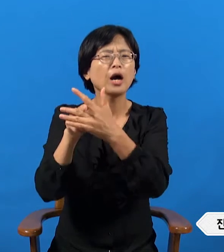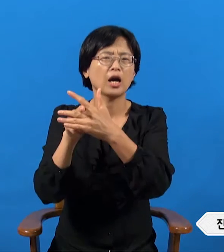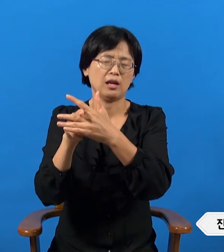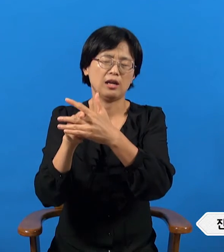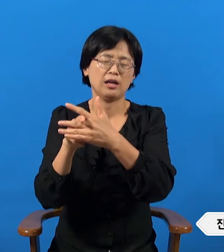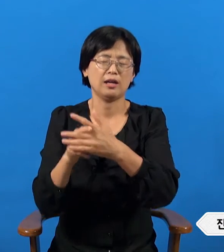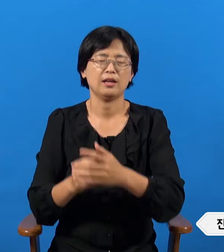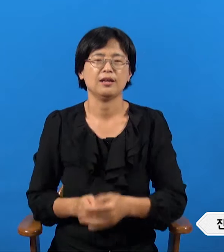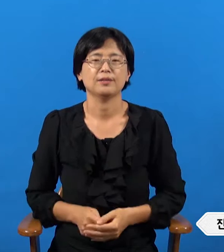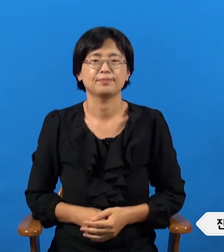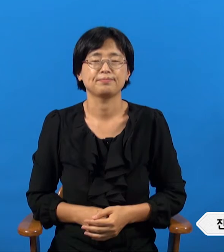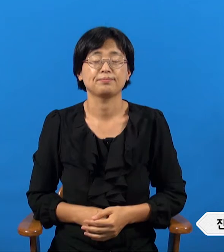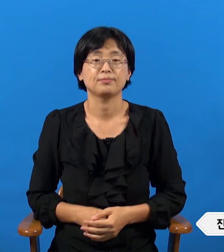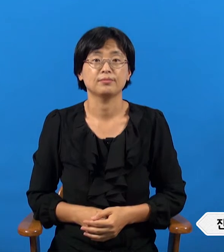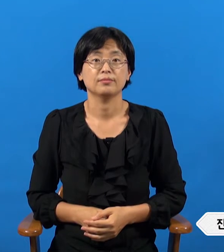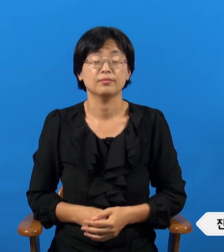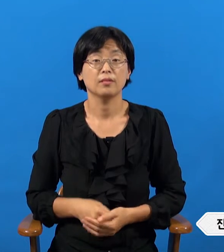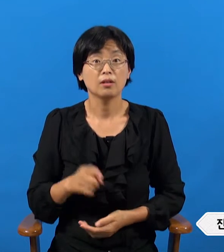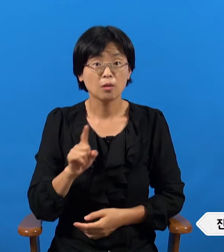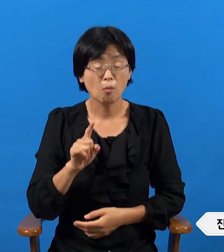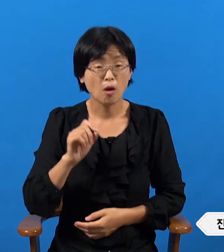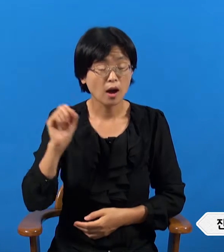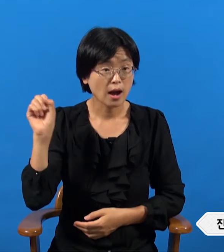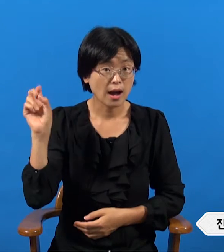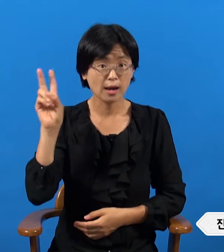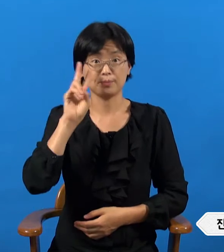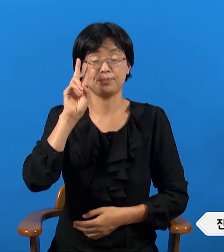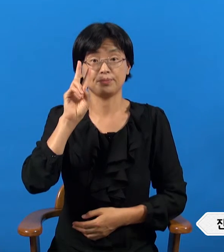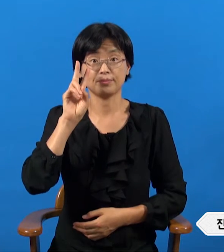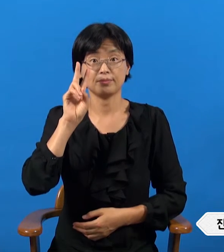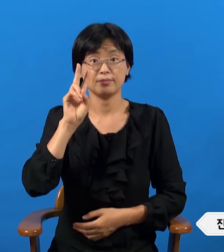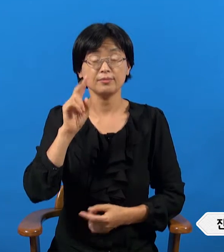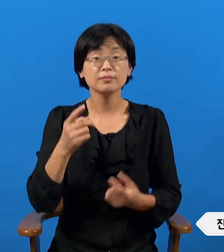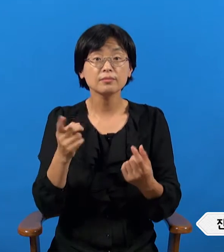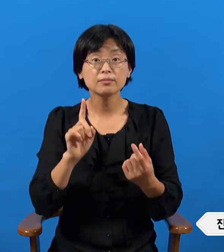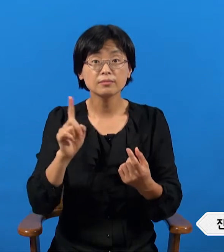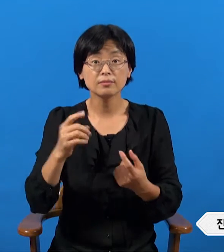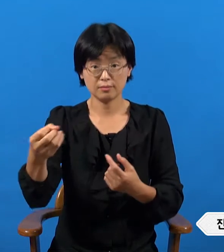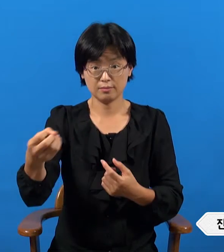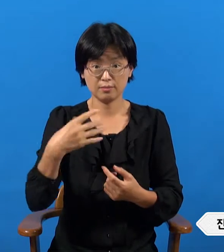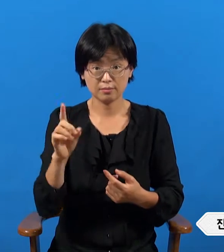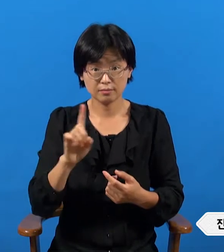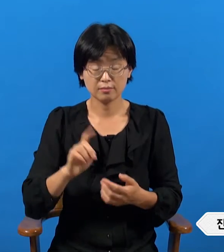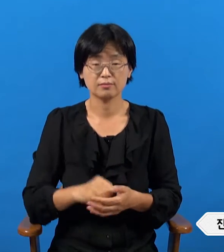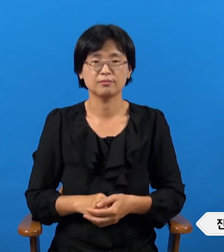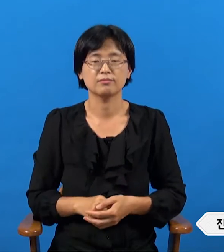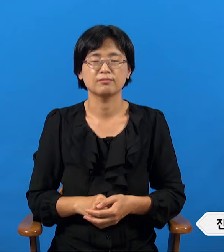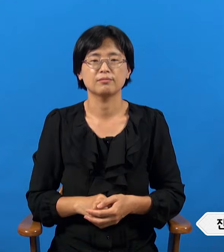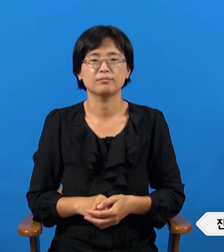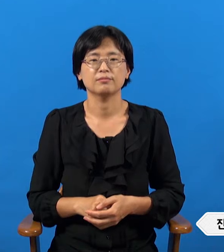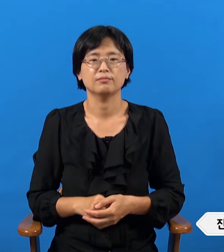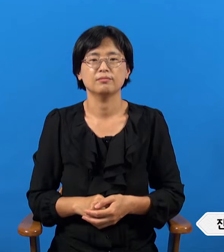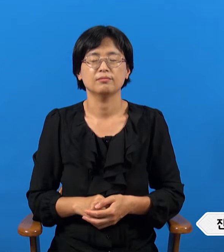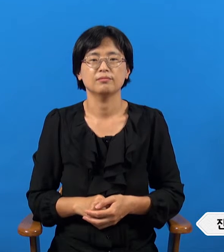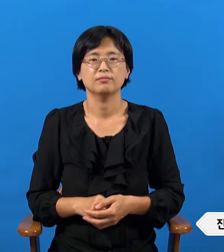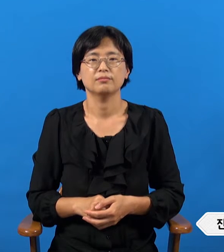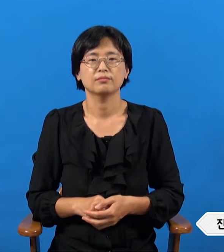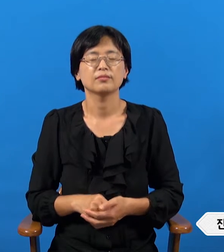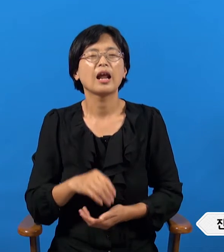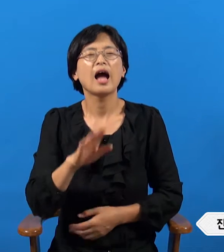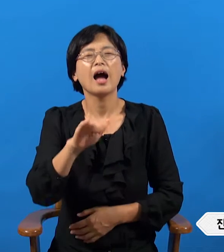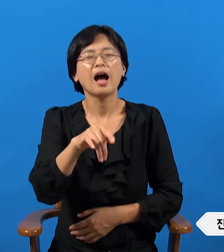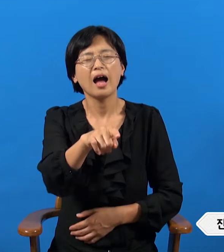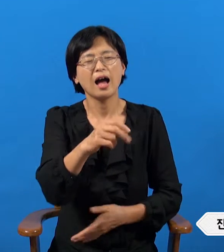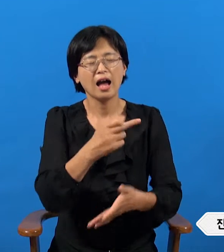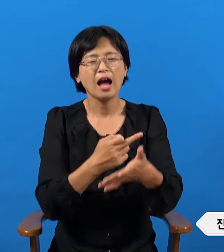모습이 넉넉히 보입니다. 그런데 갑자기 뭔가 구원의 빛을 얻은 것처럼 얼굴이 밝아지면서 이렇게